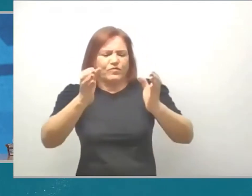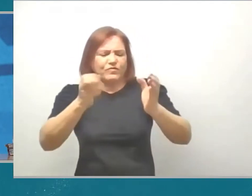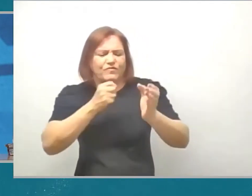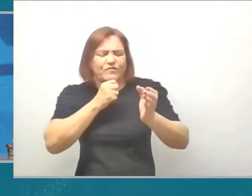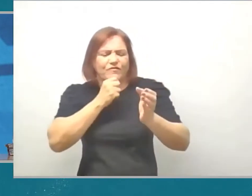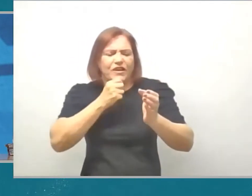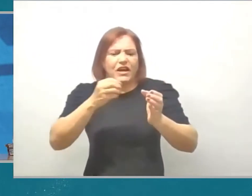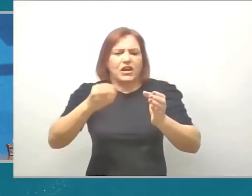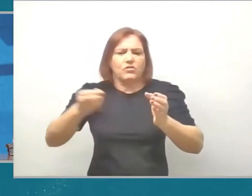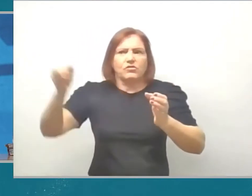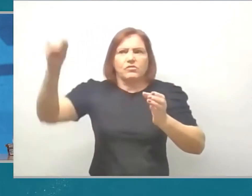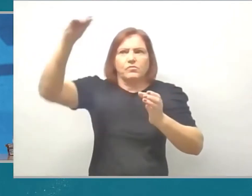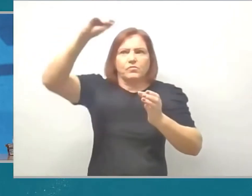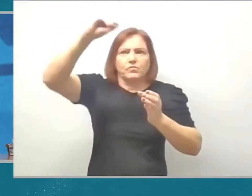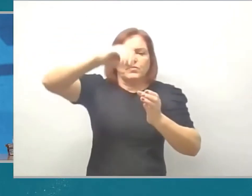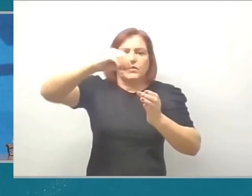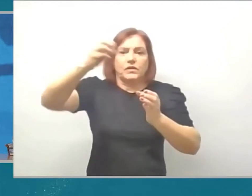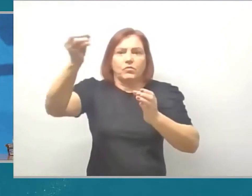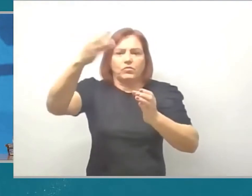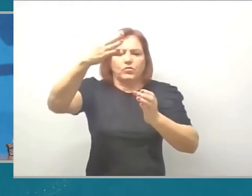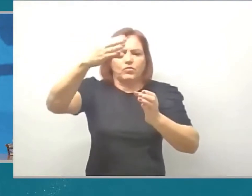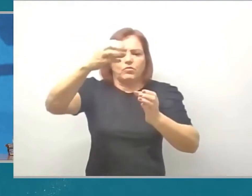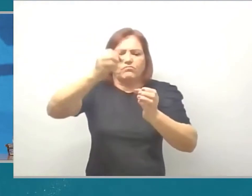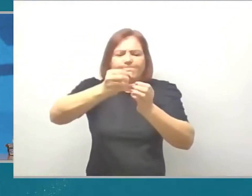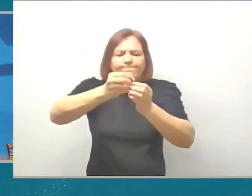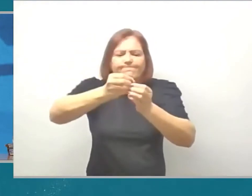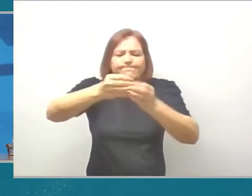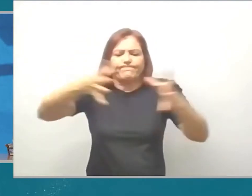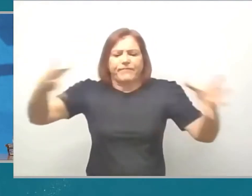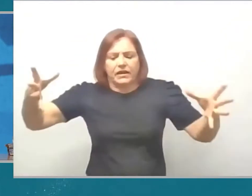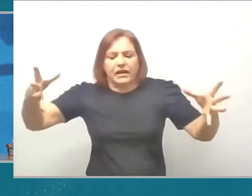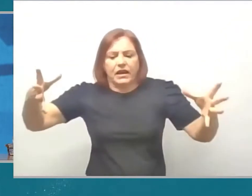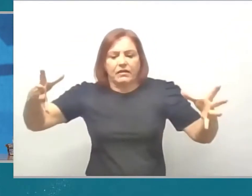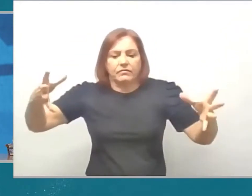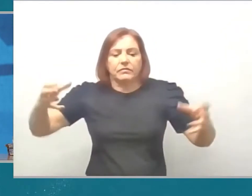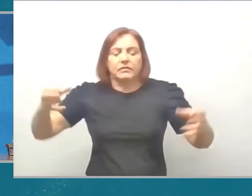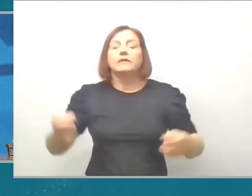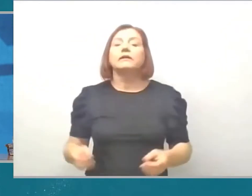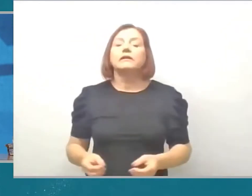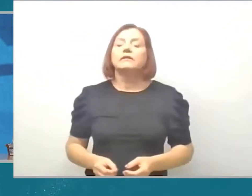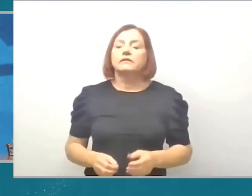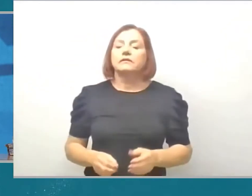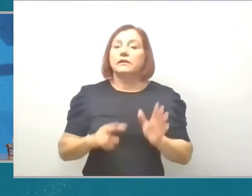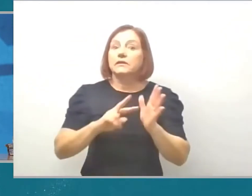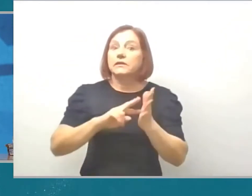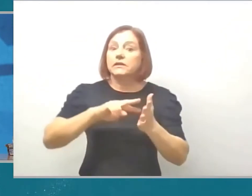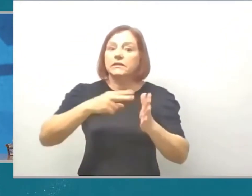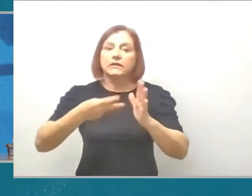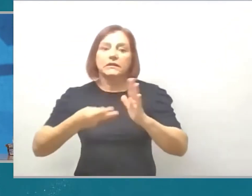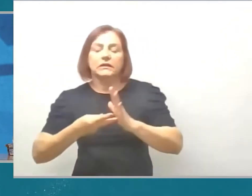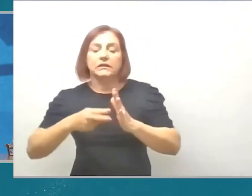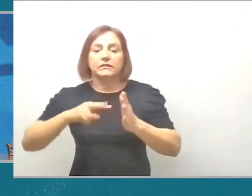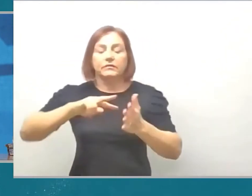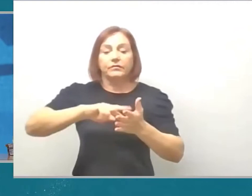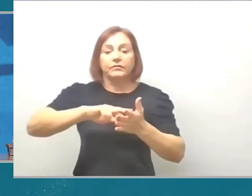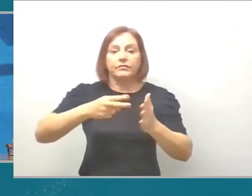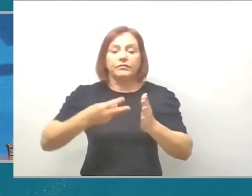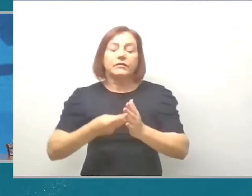Isso é o Novo Testamento, isso é o reino dos céus. Amém,